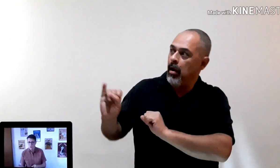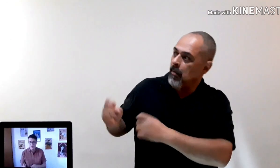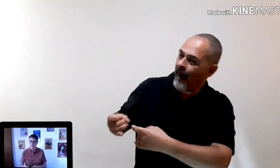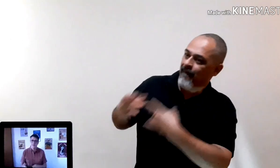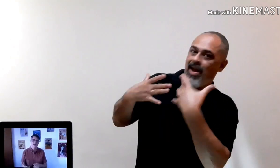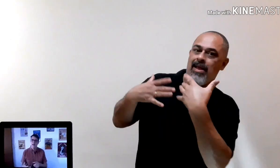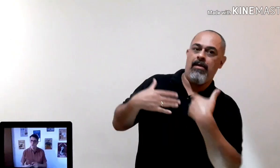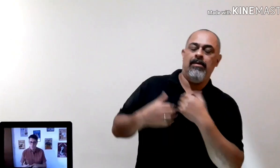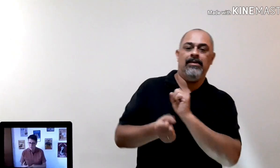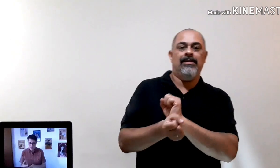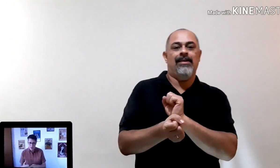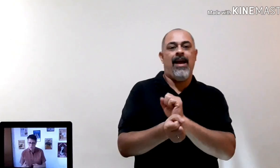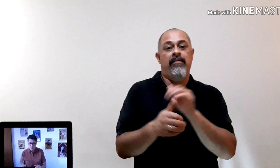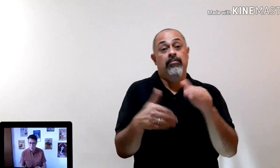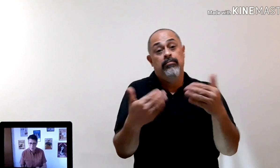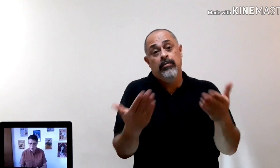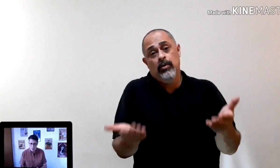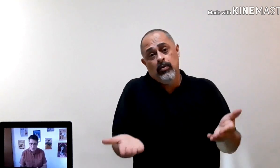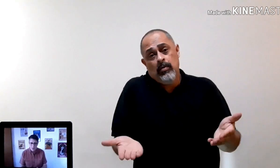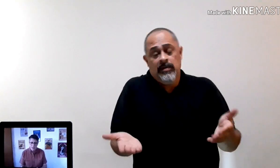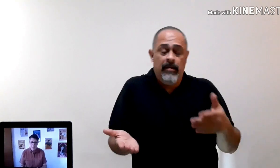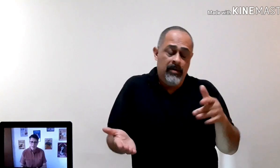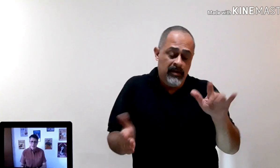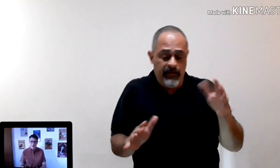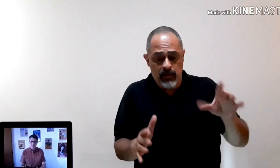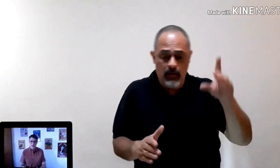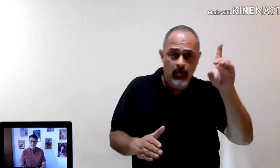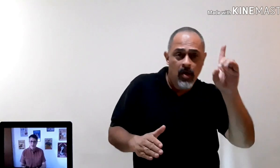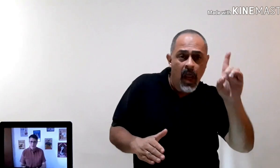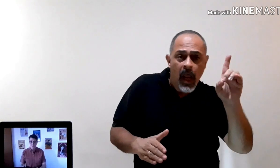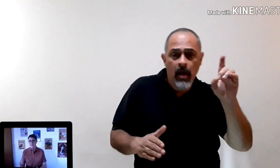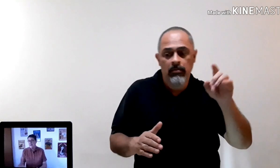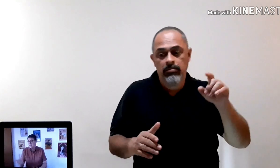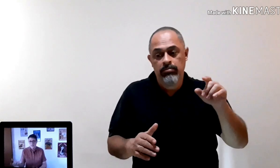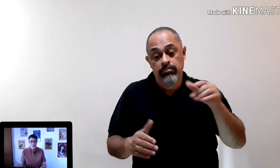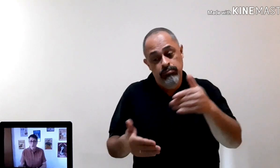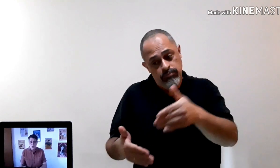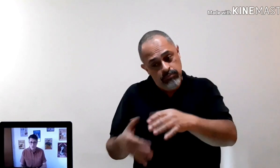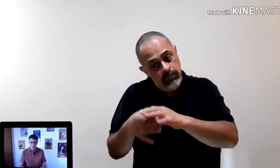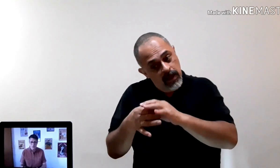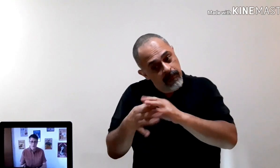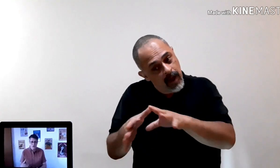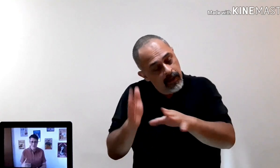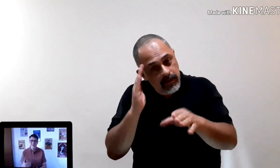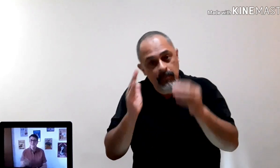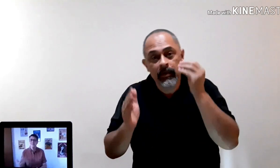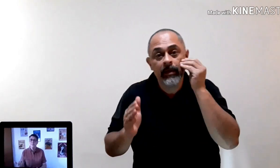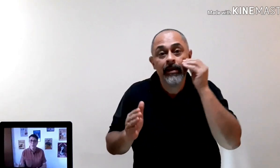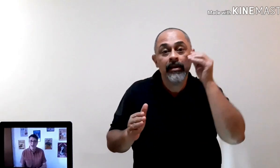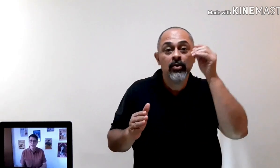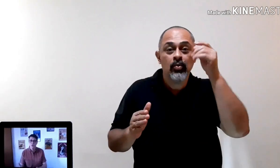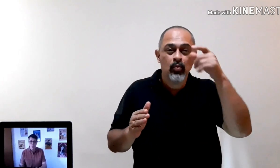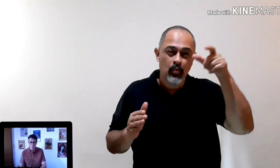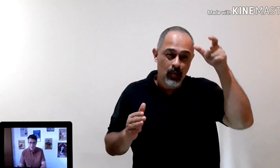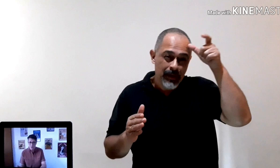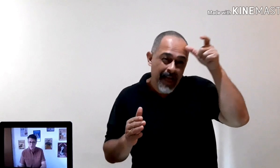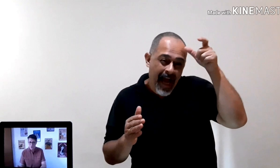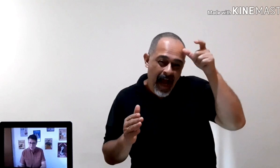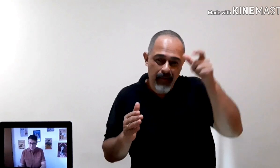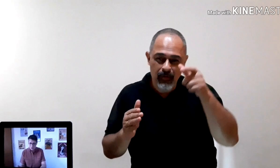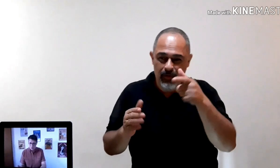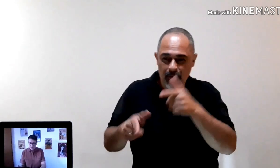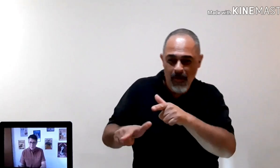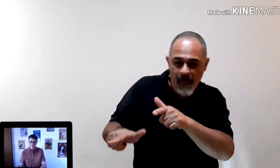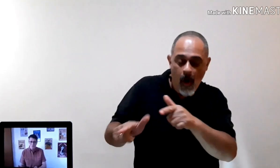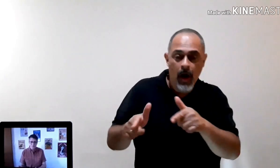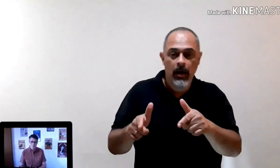por intermédio de Satanás ou por intermédio do próprio homem, né? Apesar dessas fontes, as provações elas fazem parte do plano